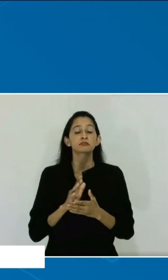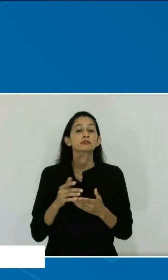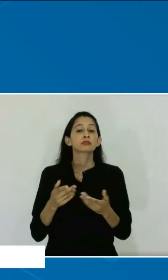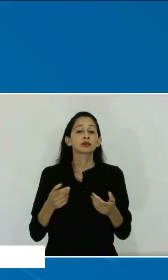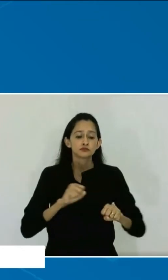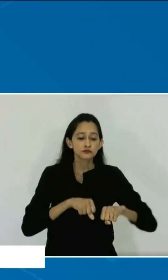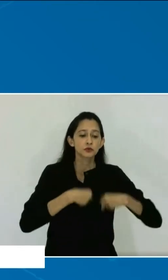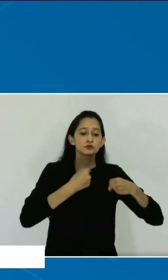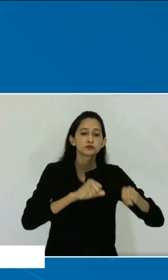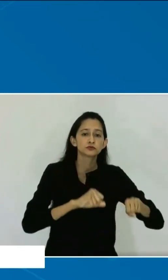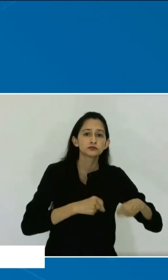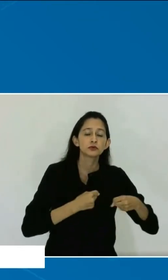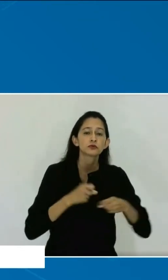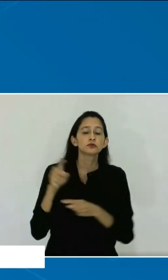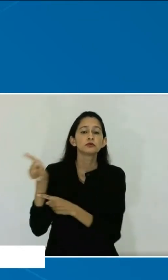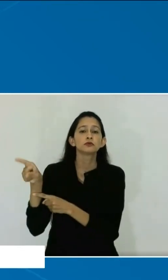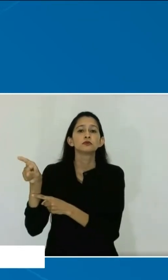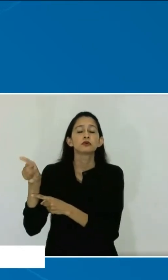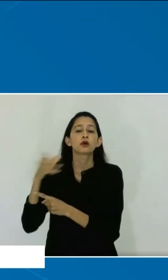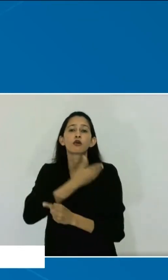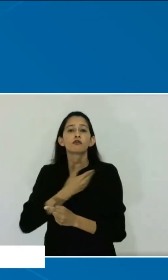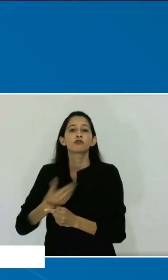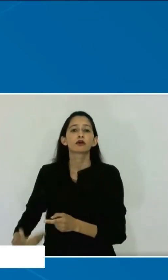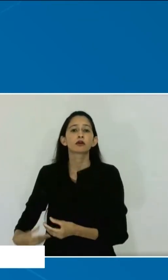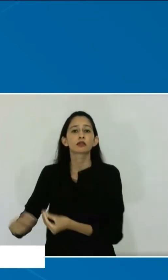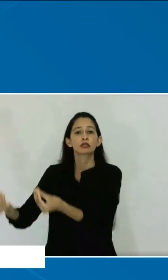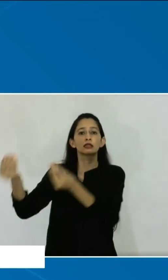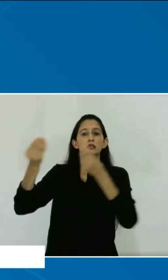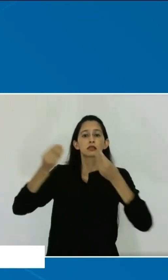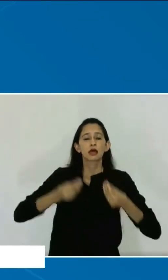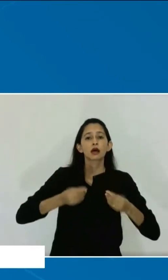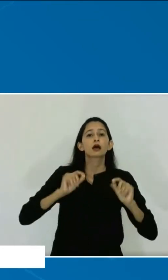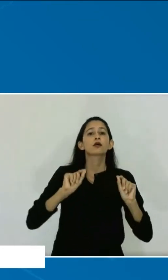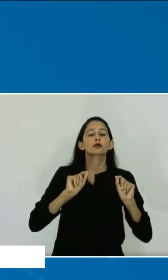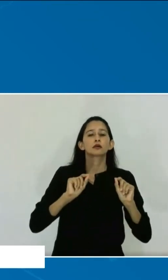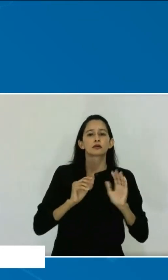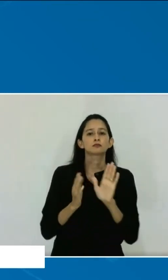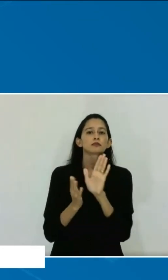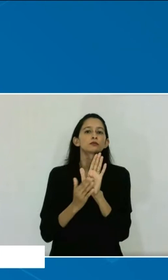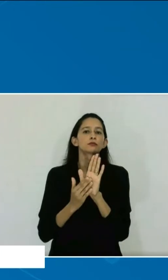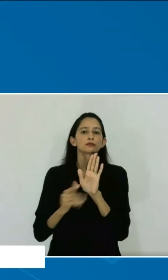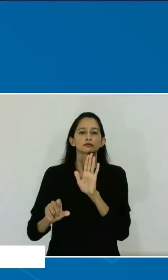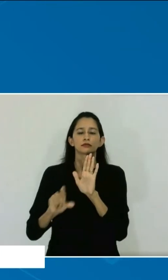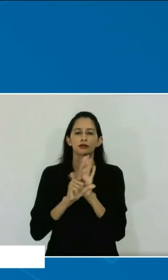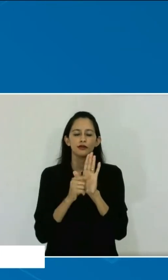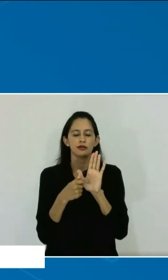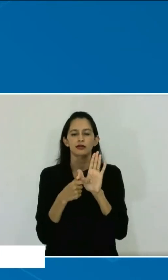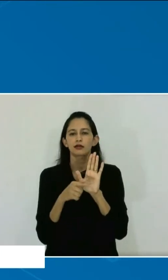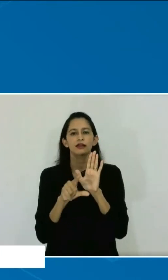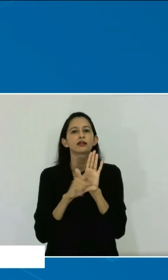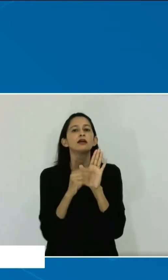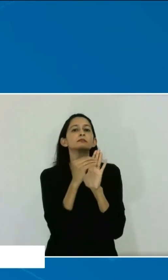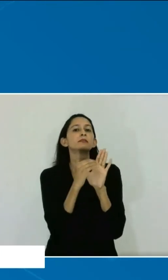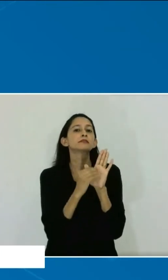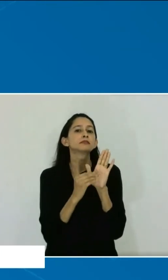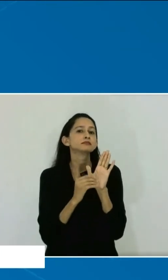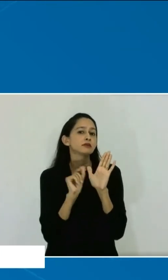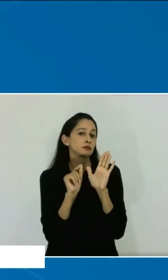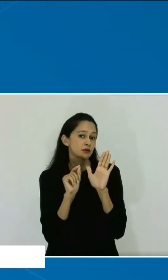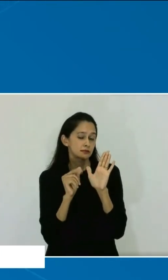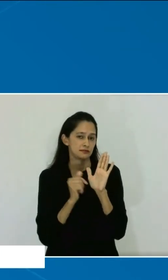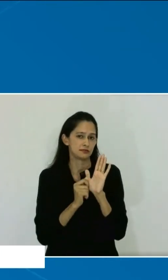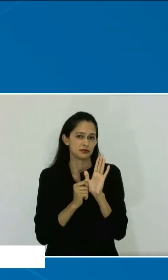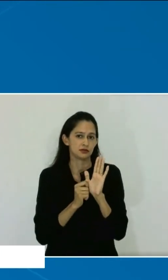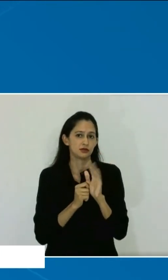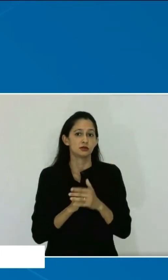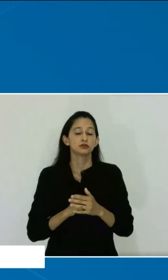é uma proposta de lei orçamentária que tira das universidades, de